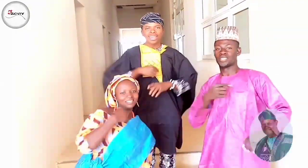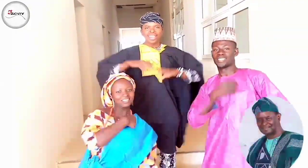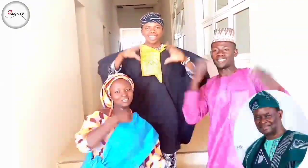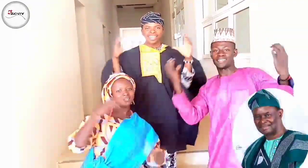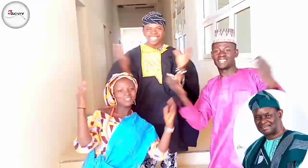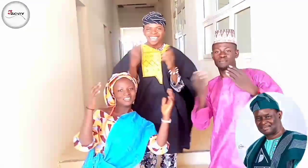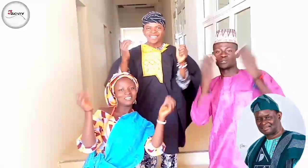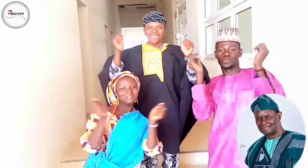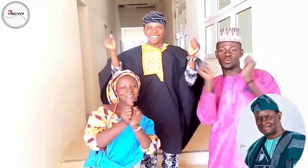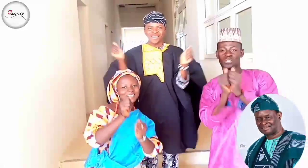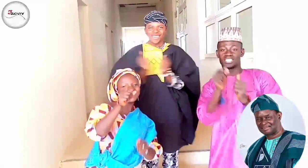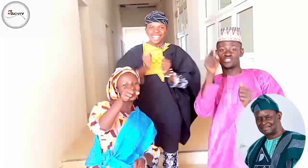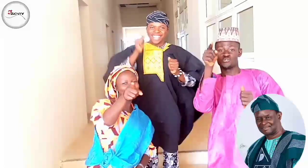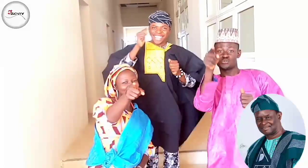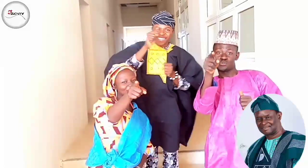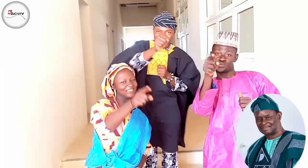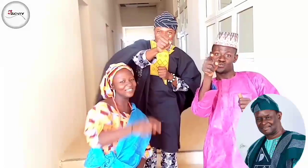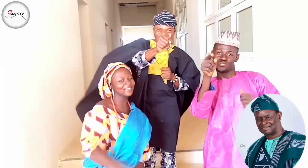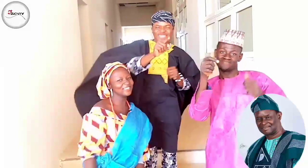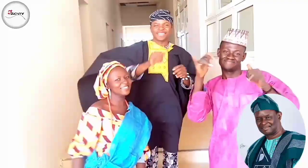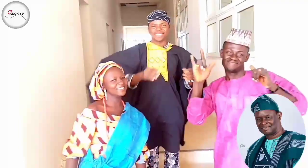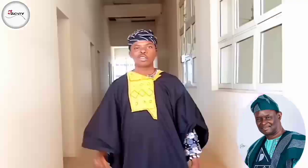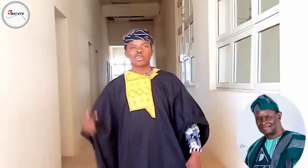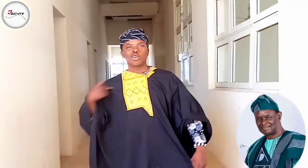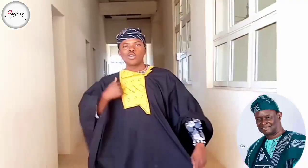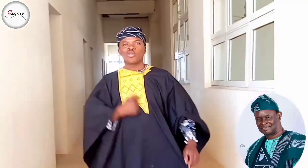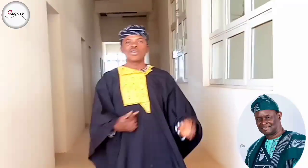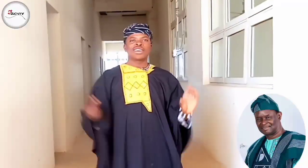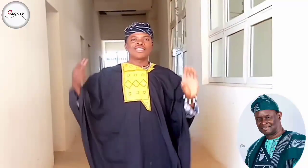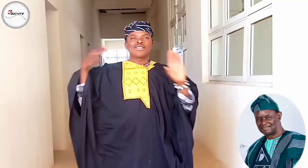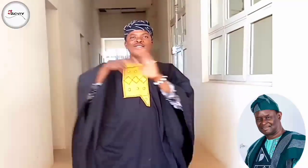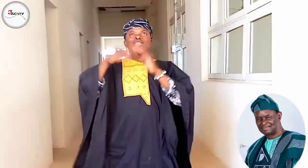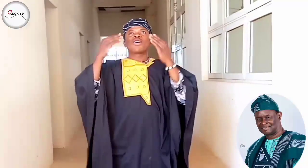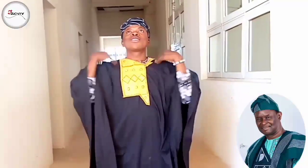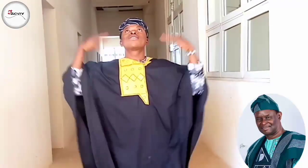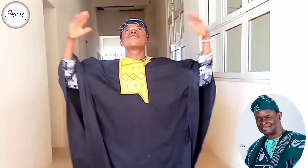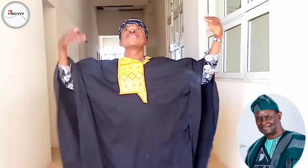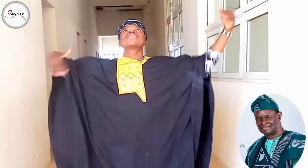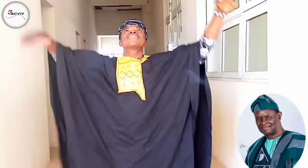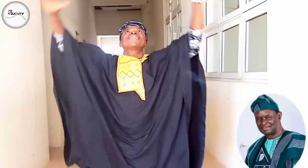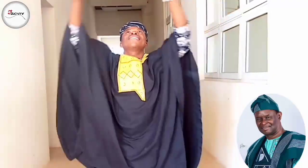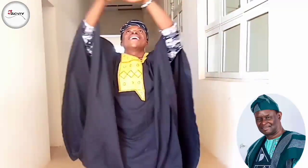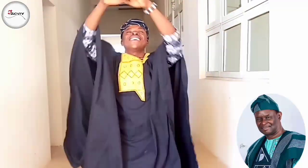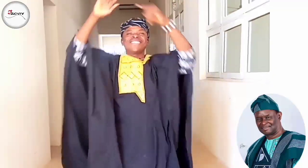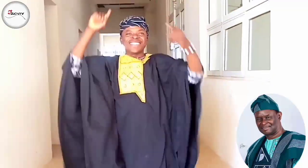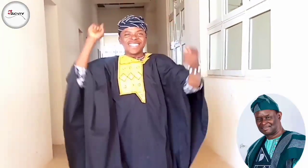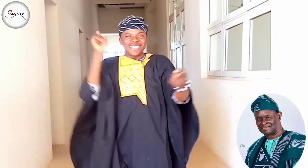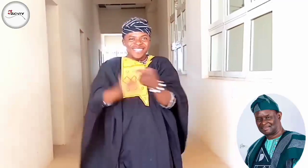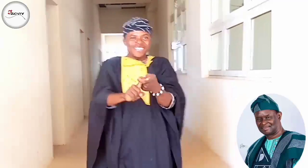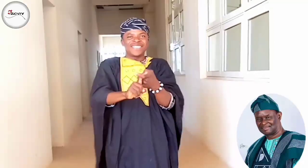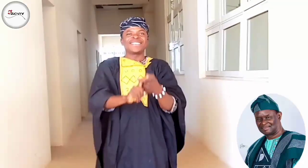We celebrate with you. And we join the host of heaven to sing.